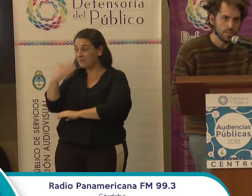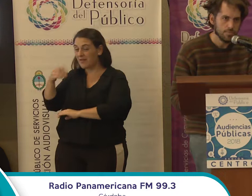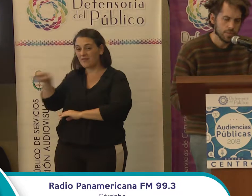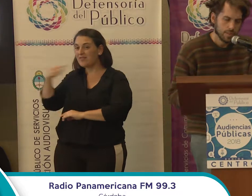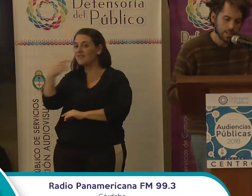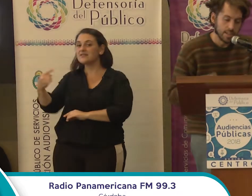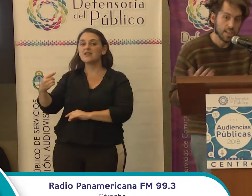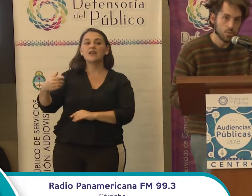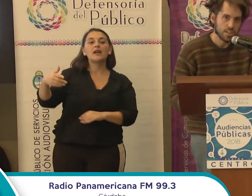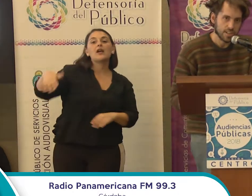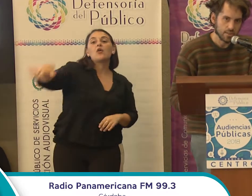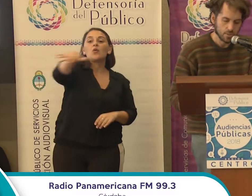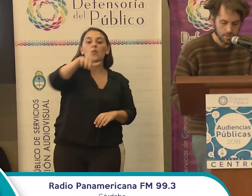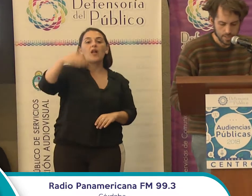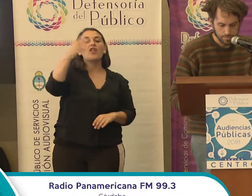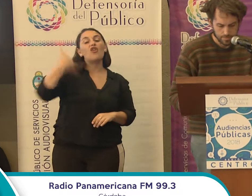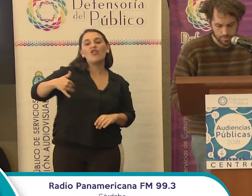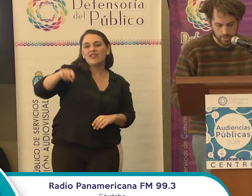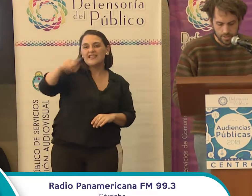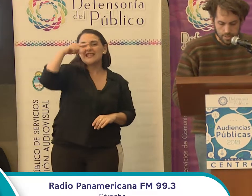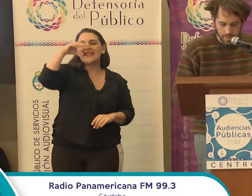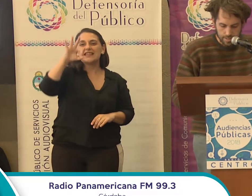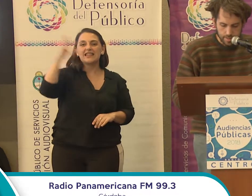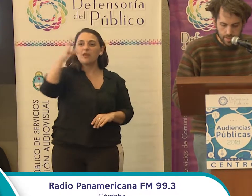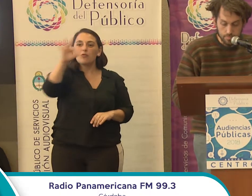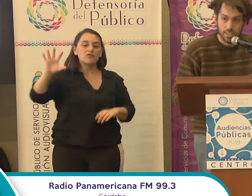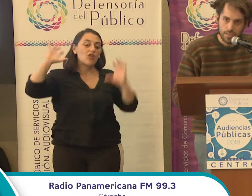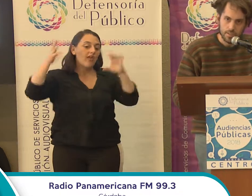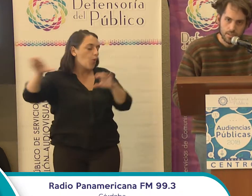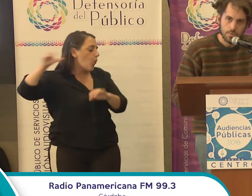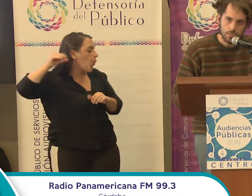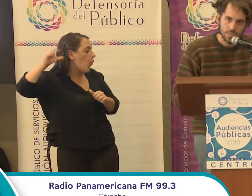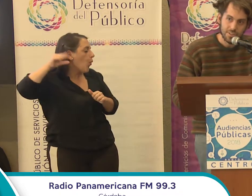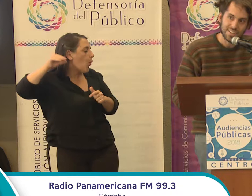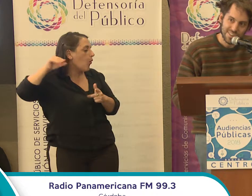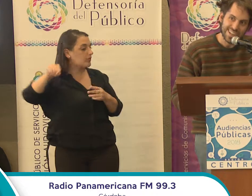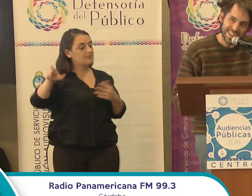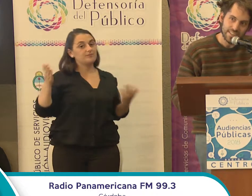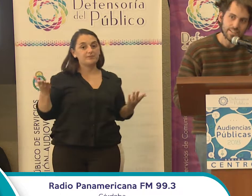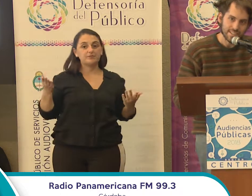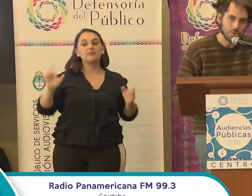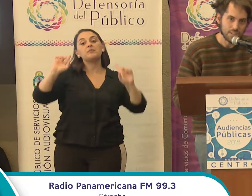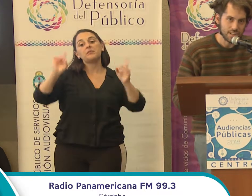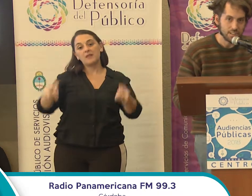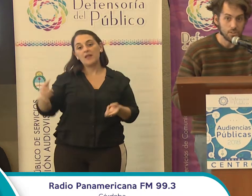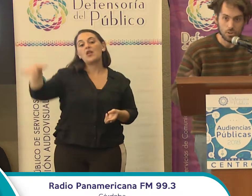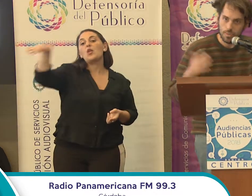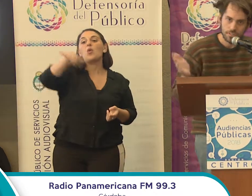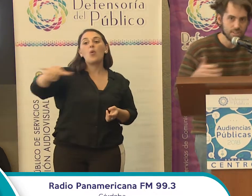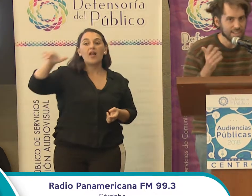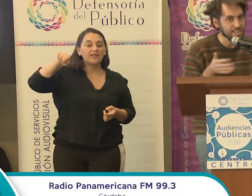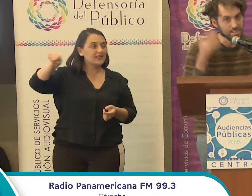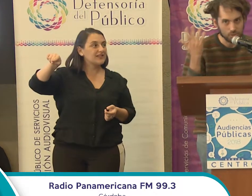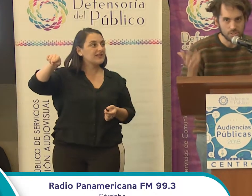cosquín este escuchan radio todavía y efectivamente podemos asegurar que muerta grande se escucha la radio en los